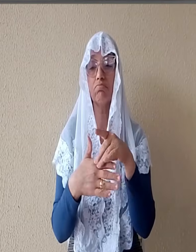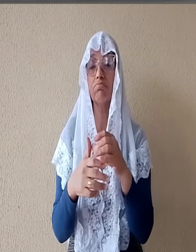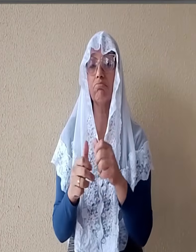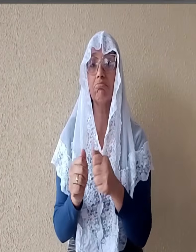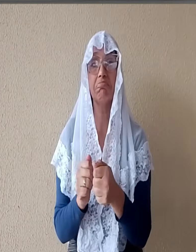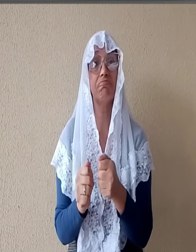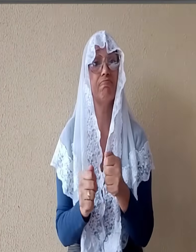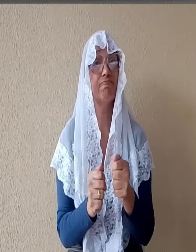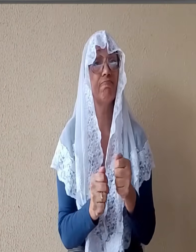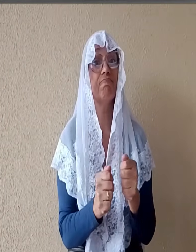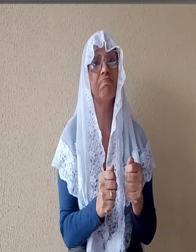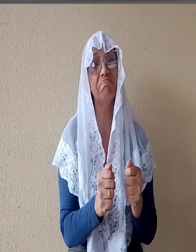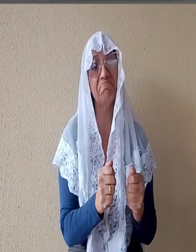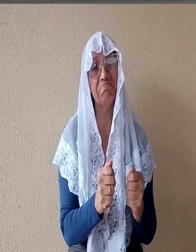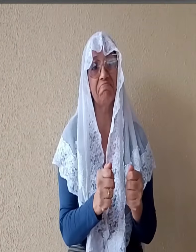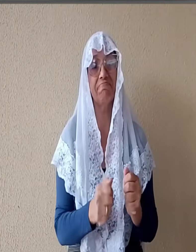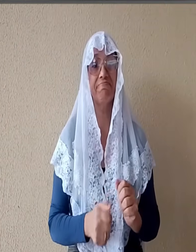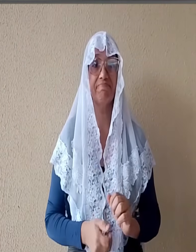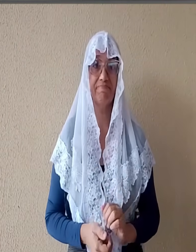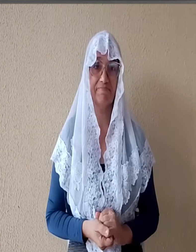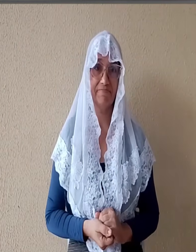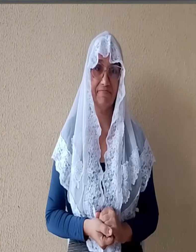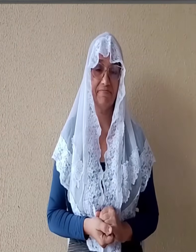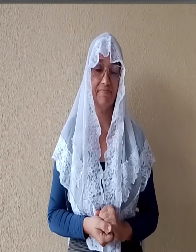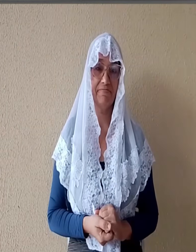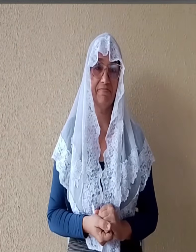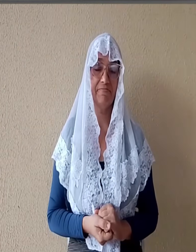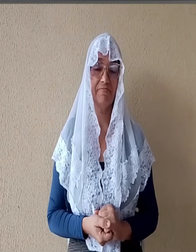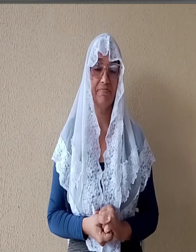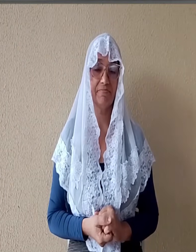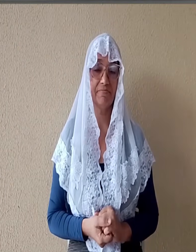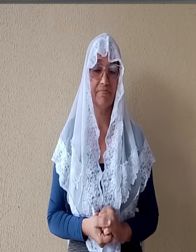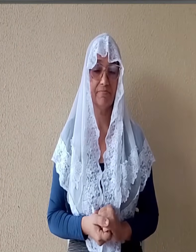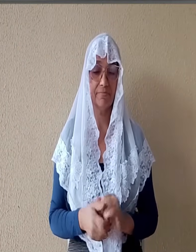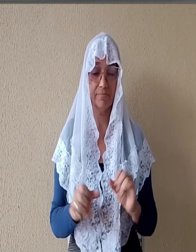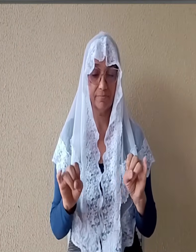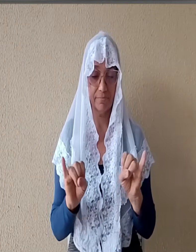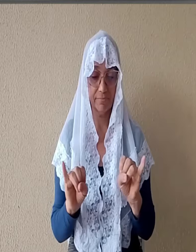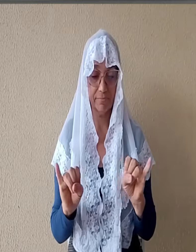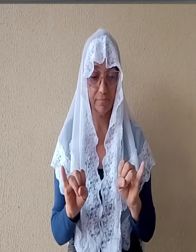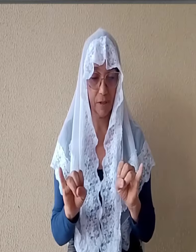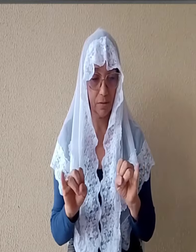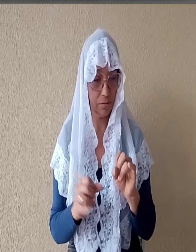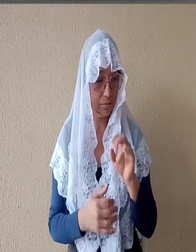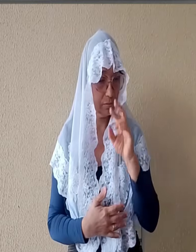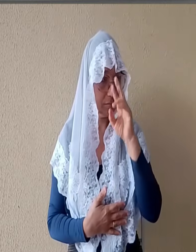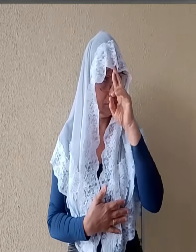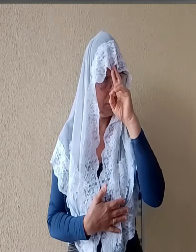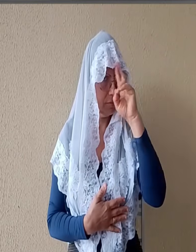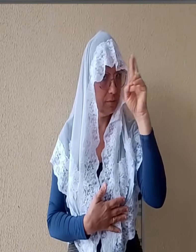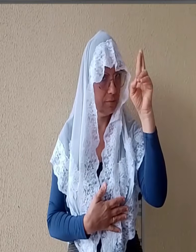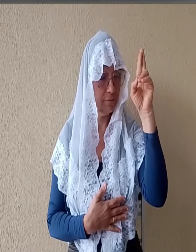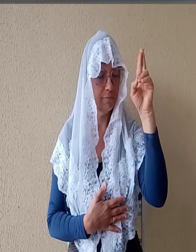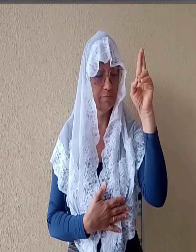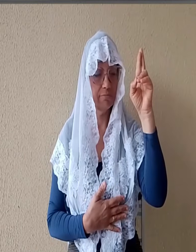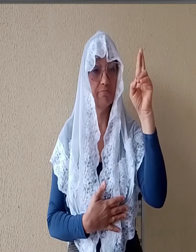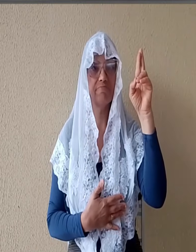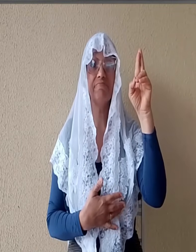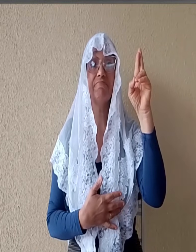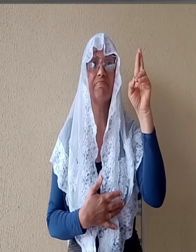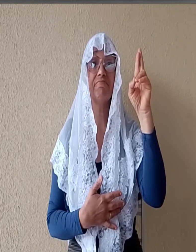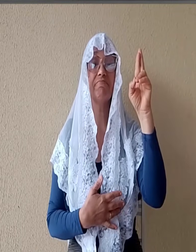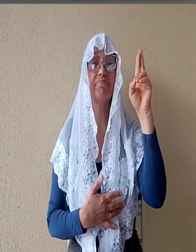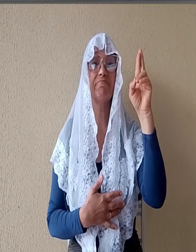linhagem da palavra. Glória a Deus. Nenhum confirmou. Santo Deus. Passaram mais 15 dias, levamos o mesmo nome.